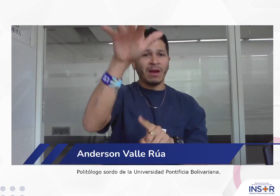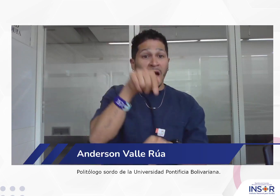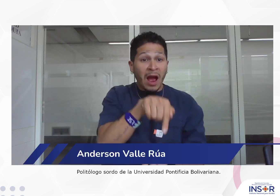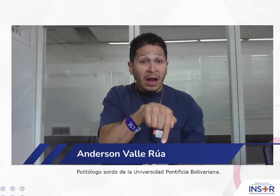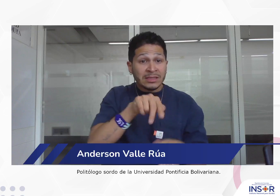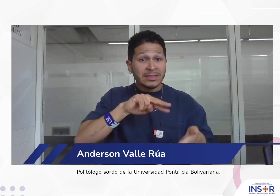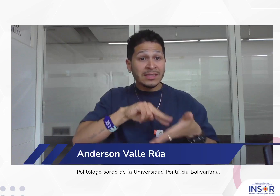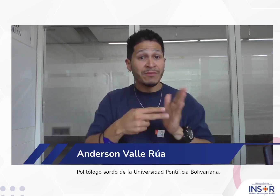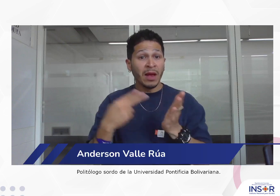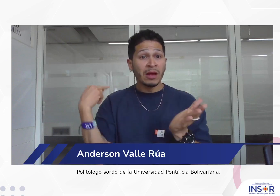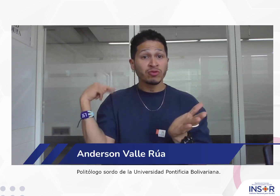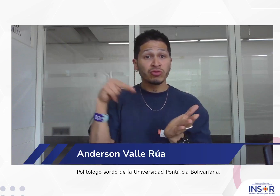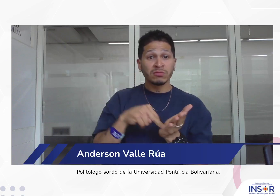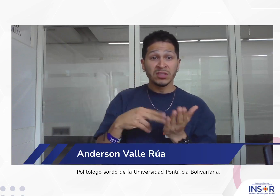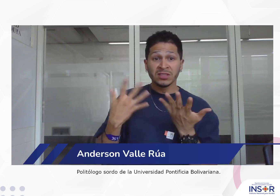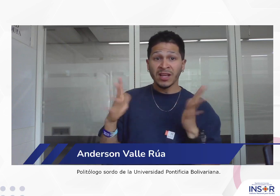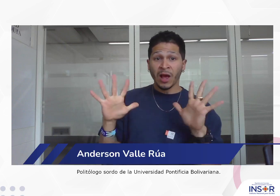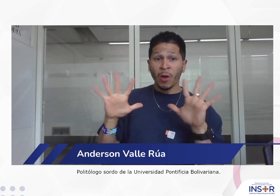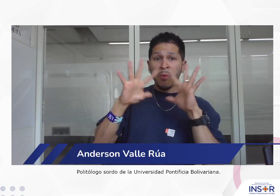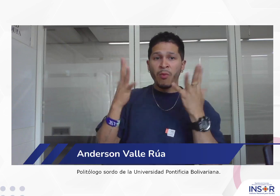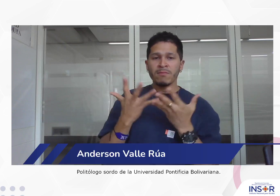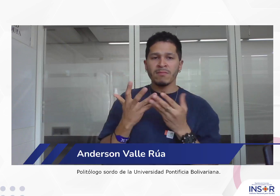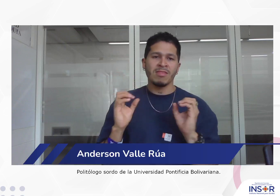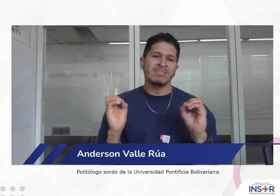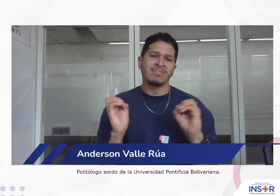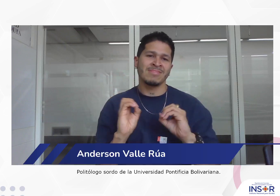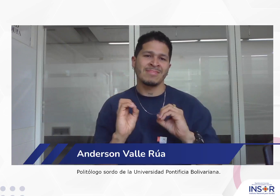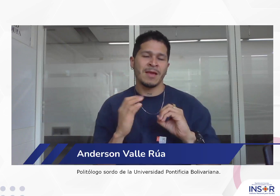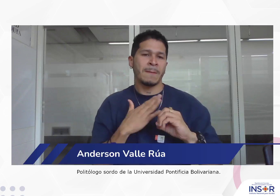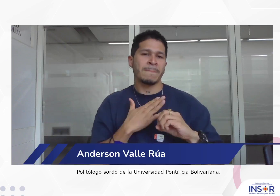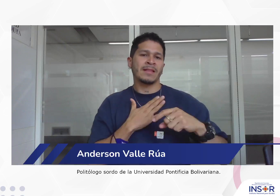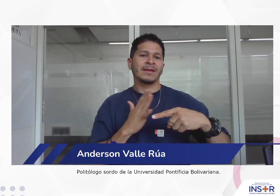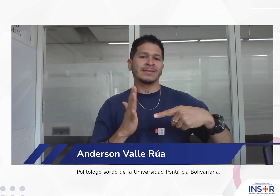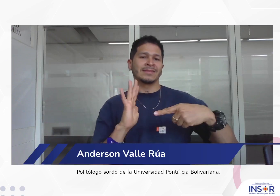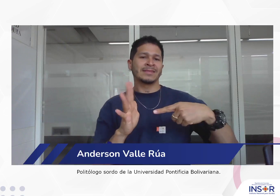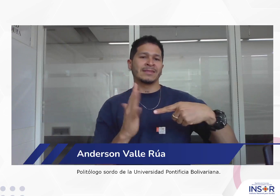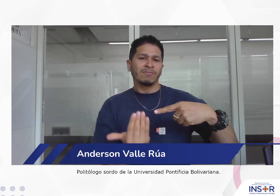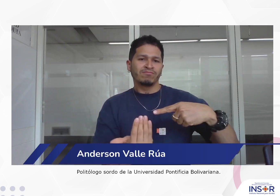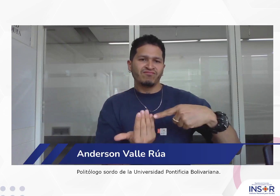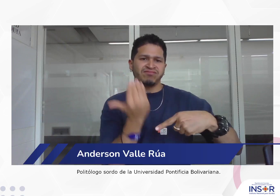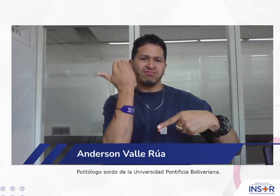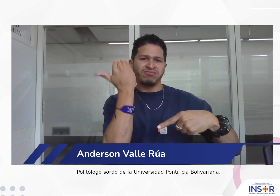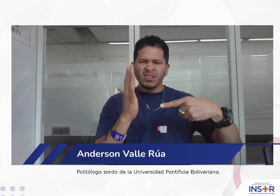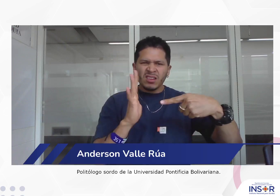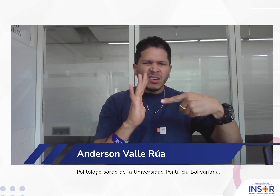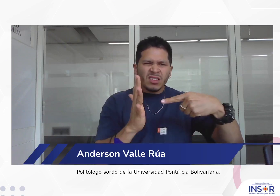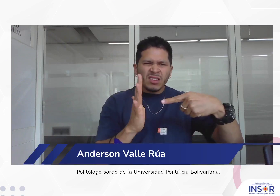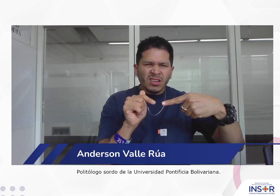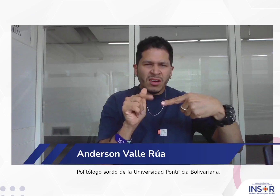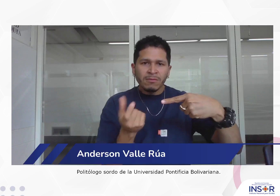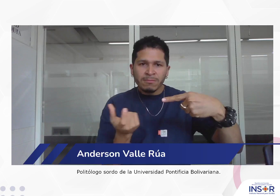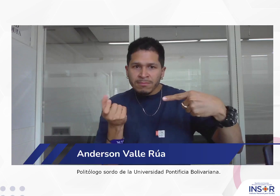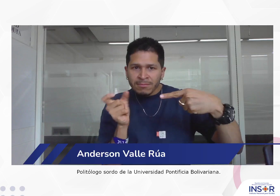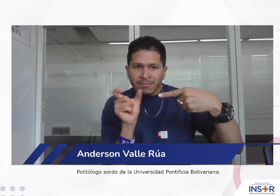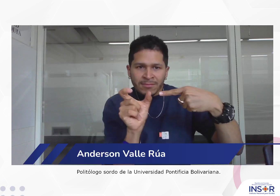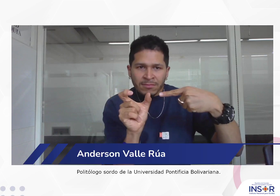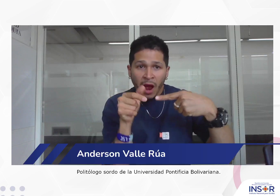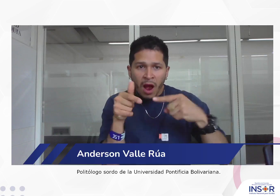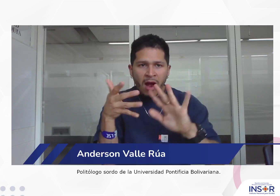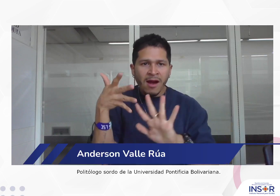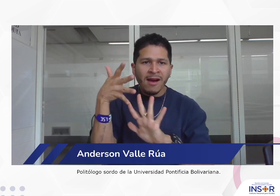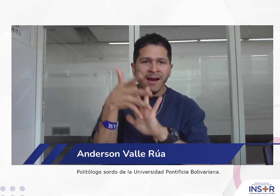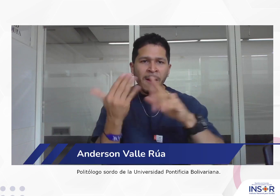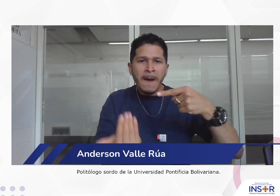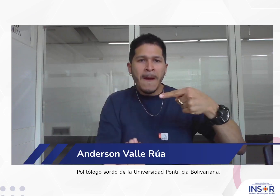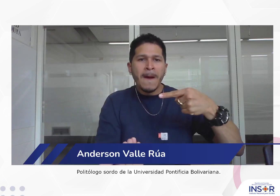un referente también para el sordismo y que alimentará también este concepto. En el mundo no se cuenta con una